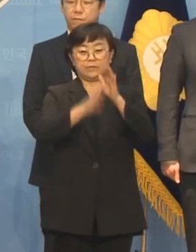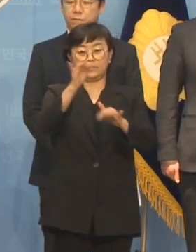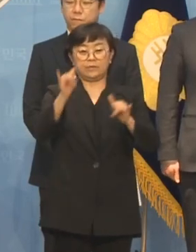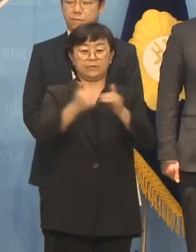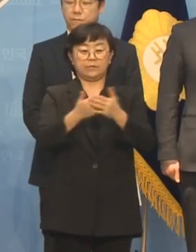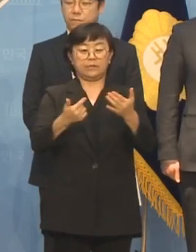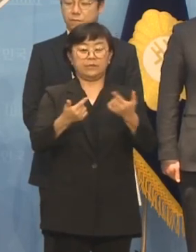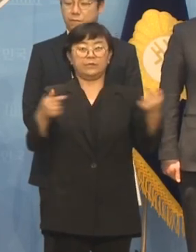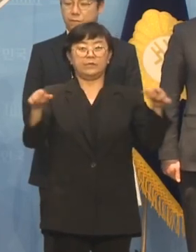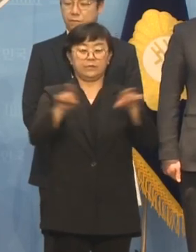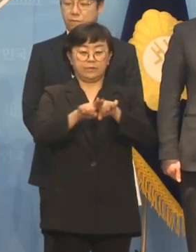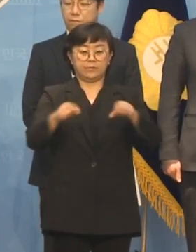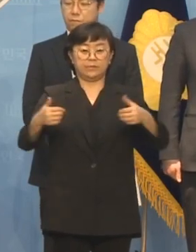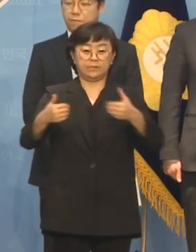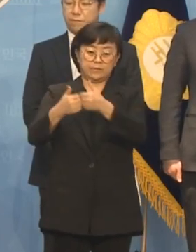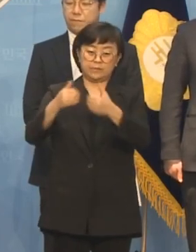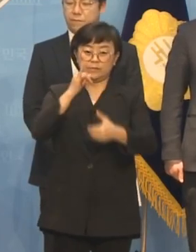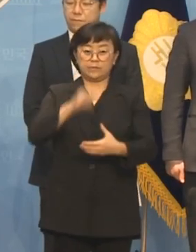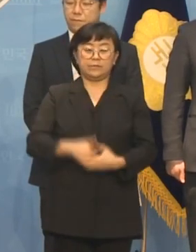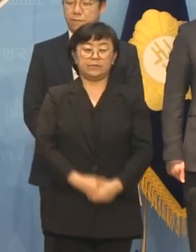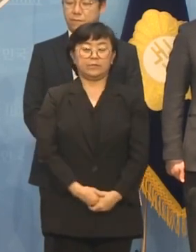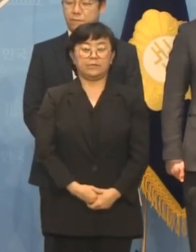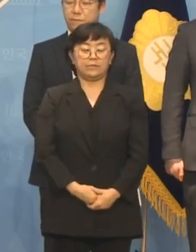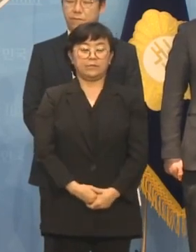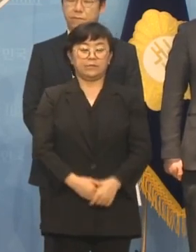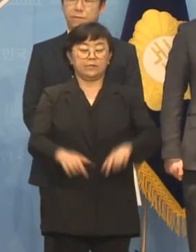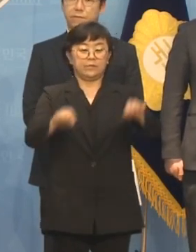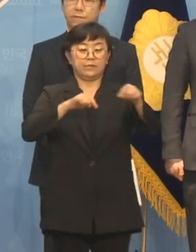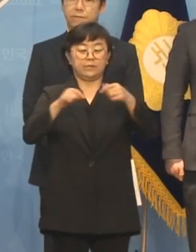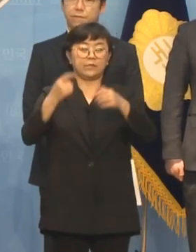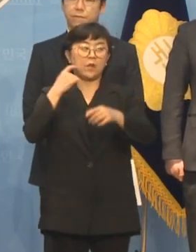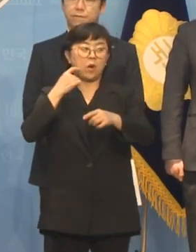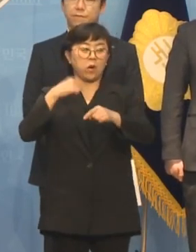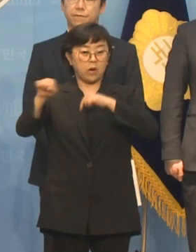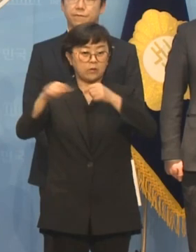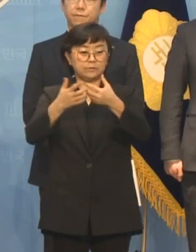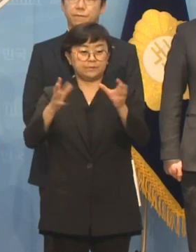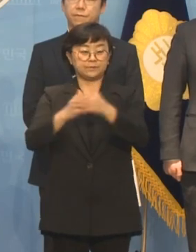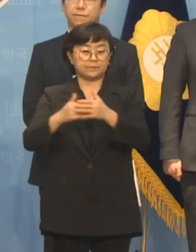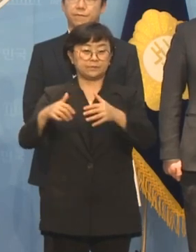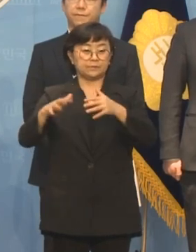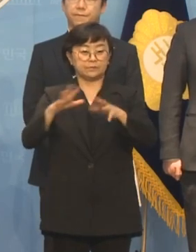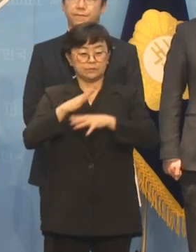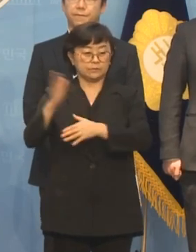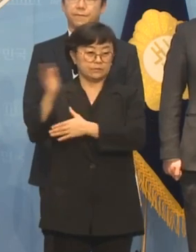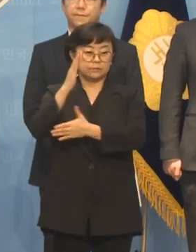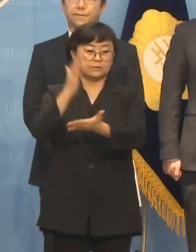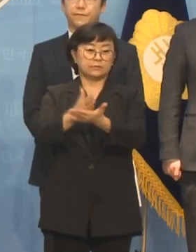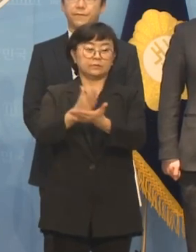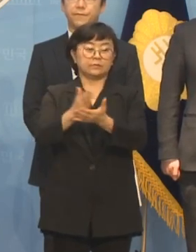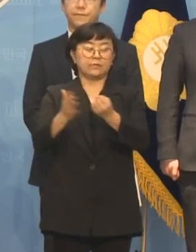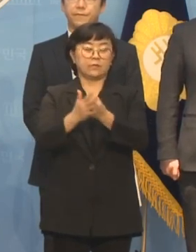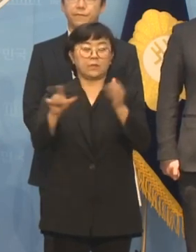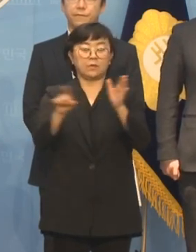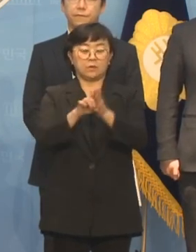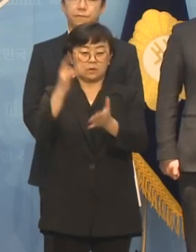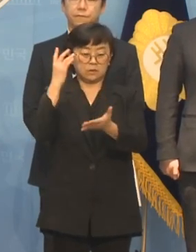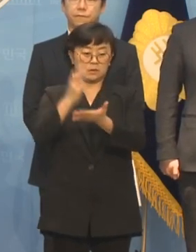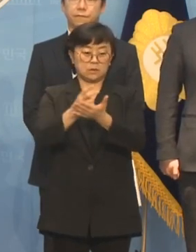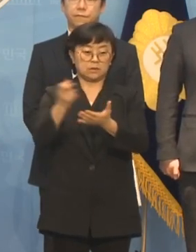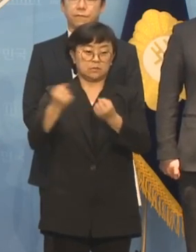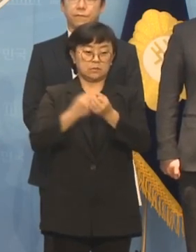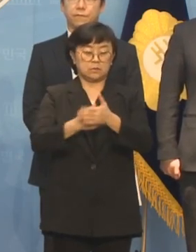시민들과 함께 맞서주십시오. 위성정당 공포론에 휘둘리지 말고 신뢰와 원칙을 가지고